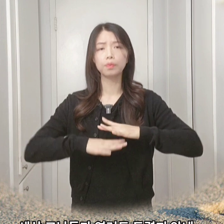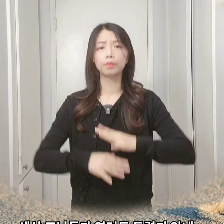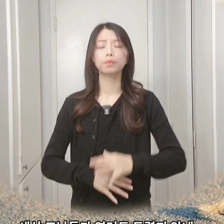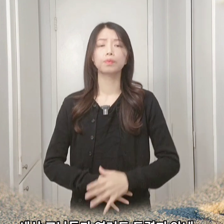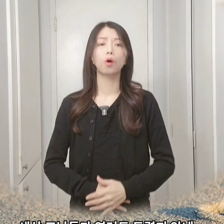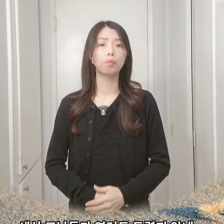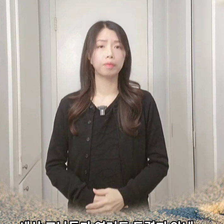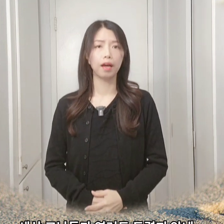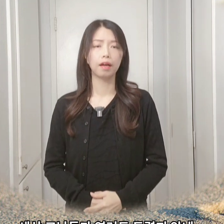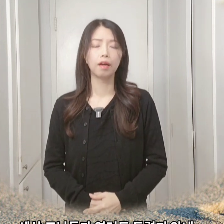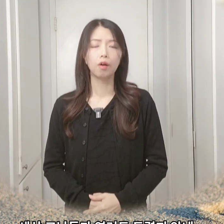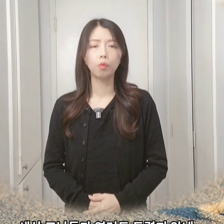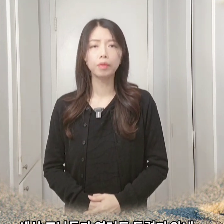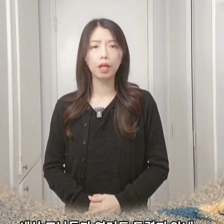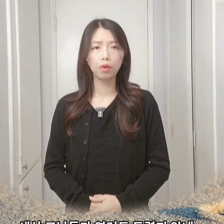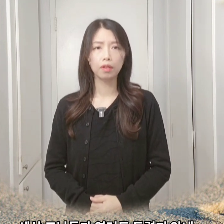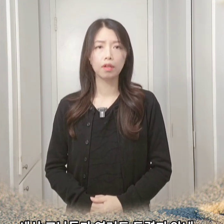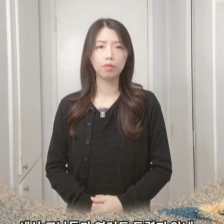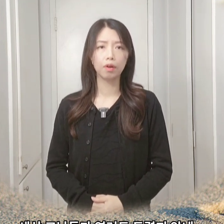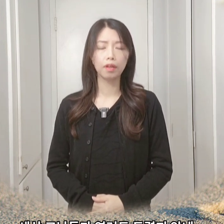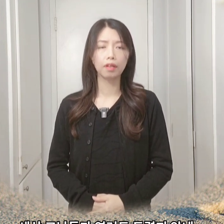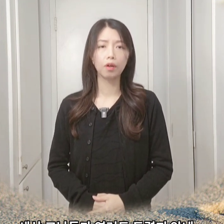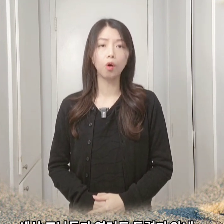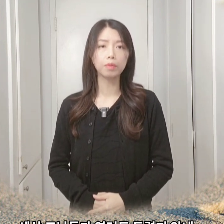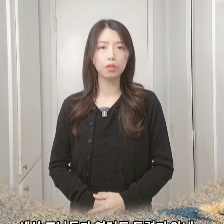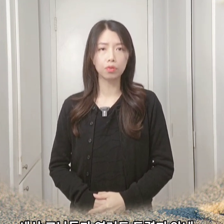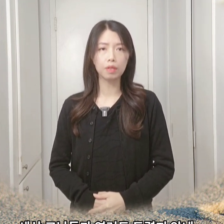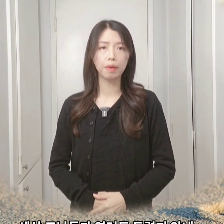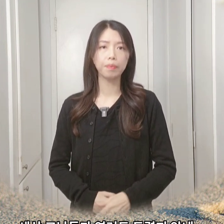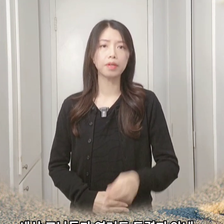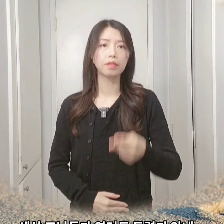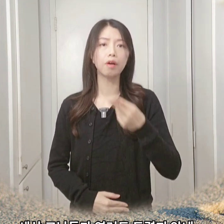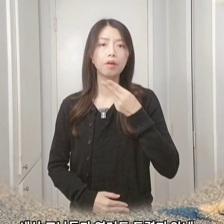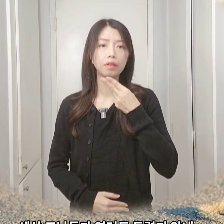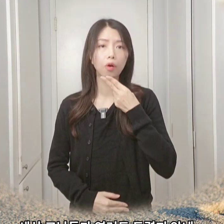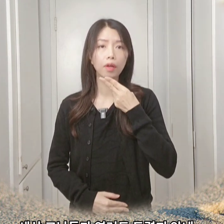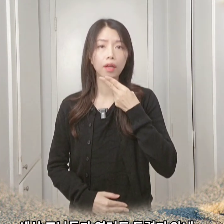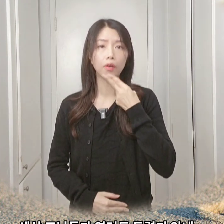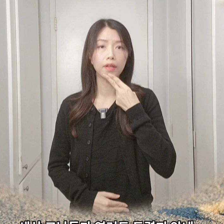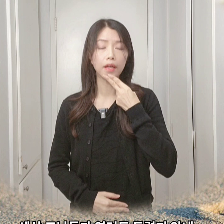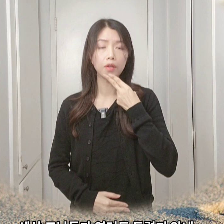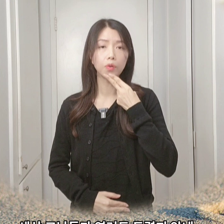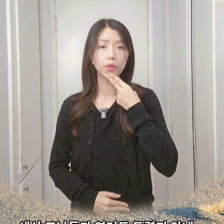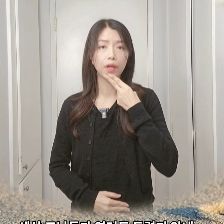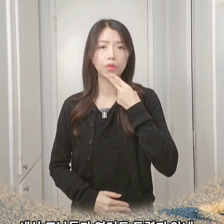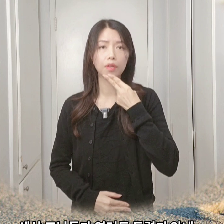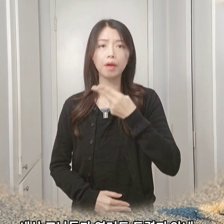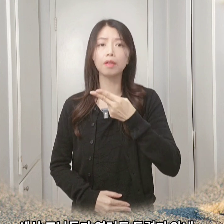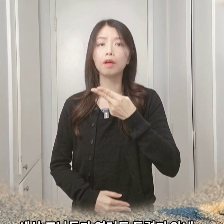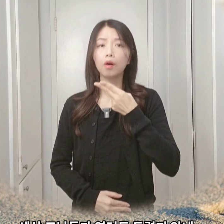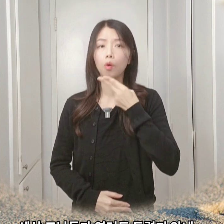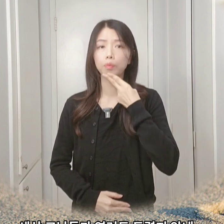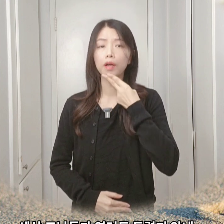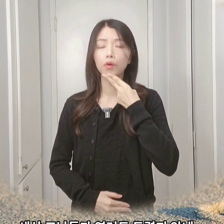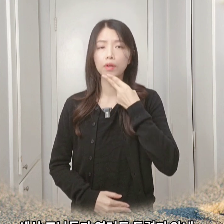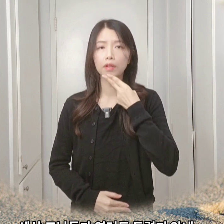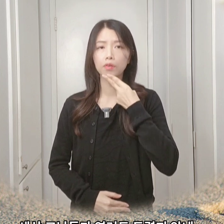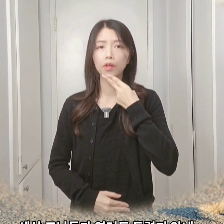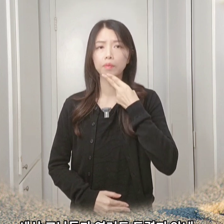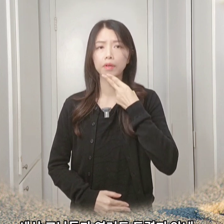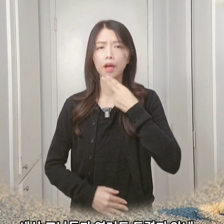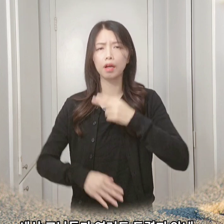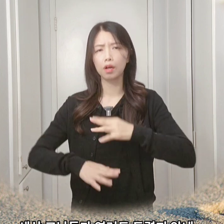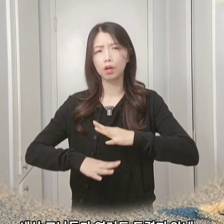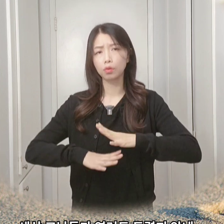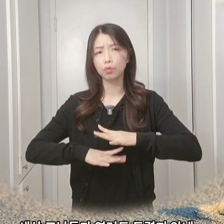두려움 없다. 없다라고 하는 뜻의 수어는 검지, 중지만 펴셔서 턱에 이렇게 사선으로 대주시면 없다라고 하는 뜻의